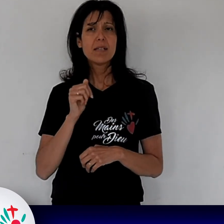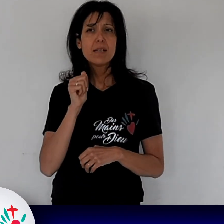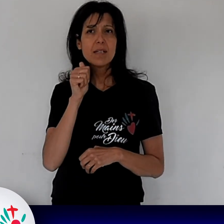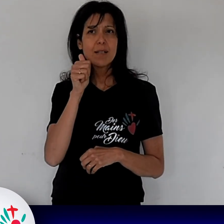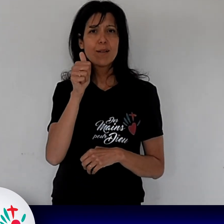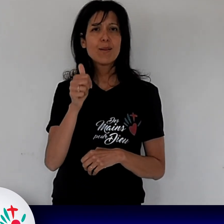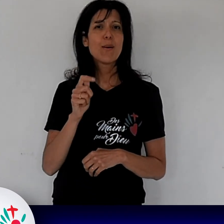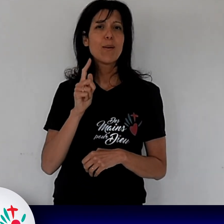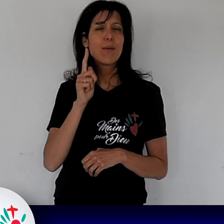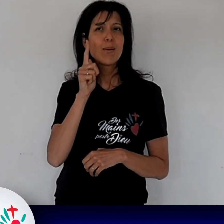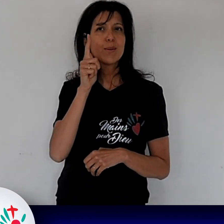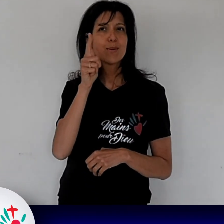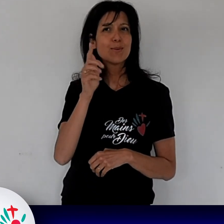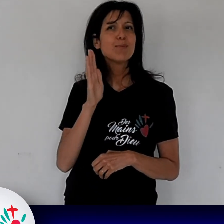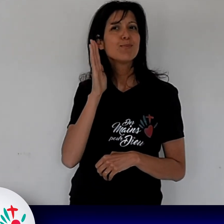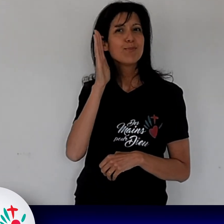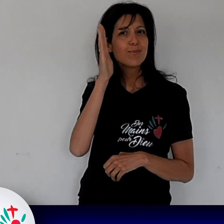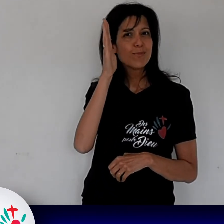Mes